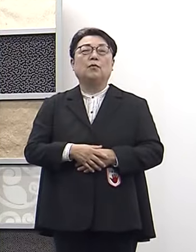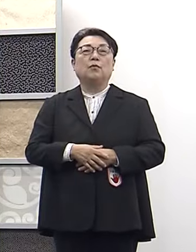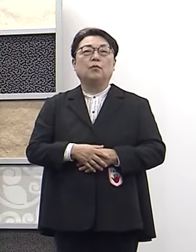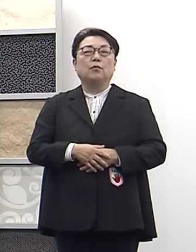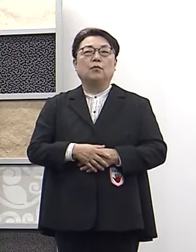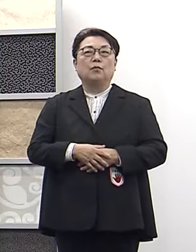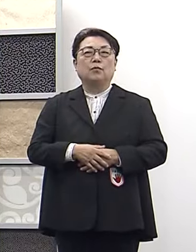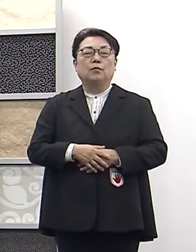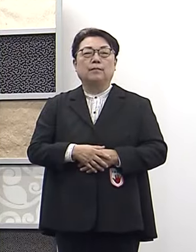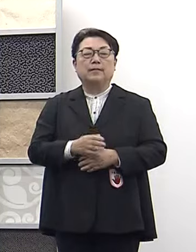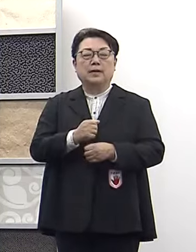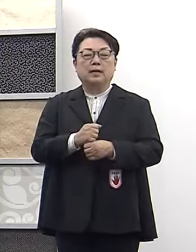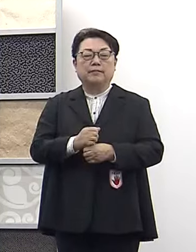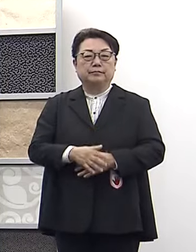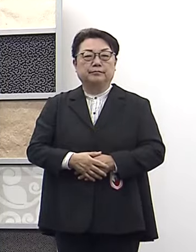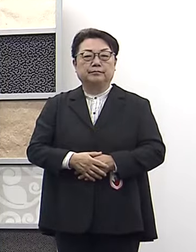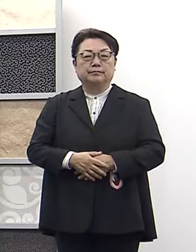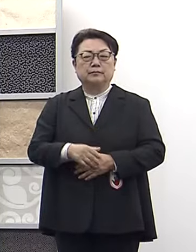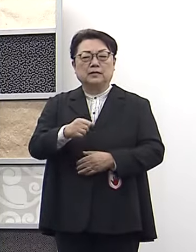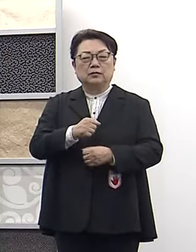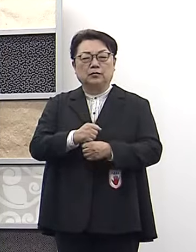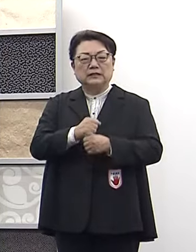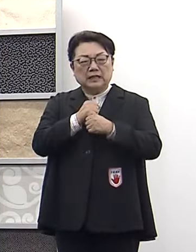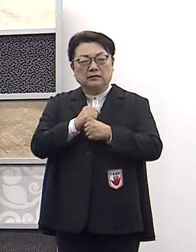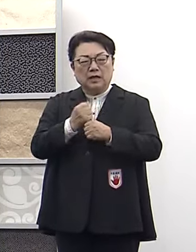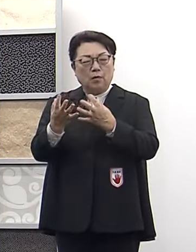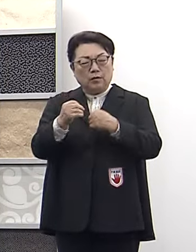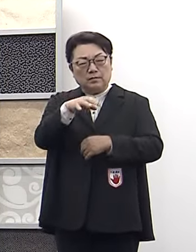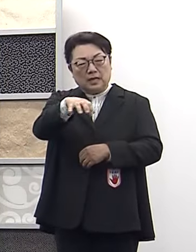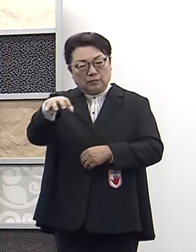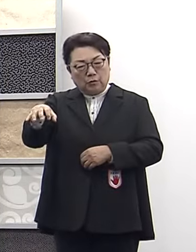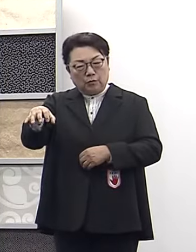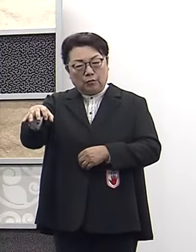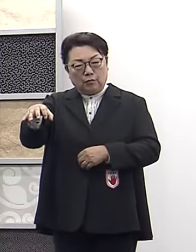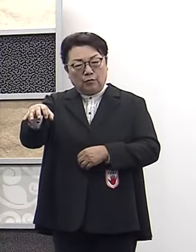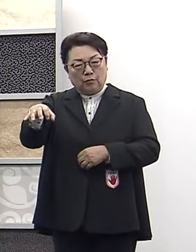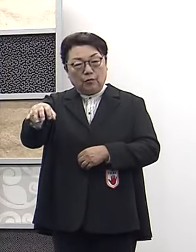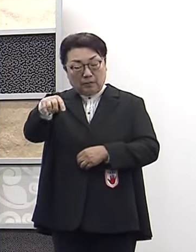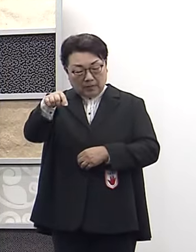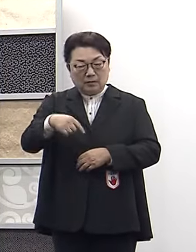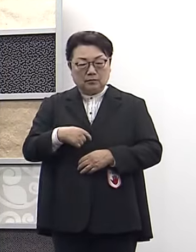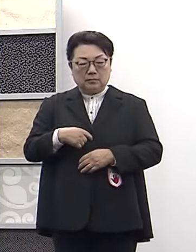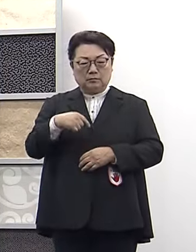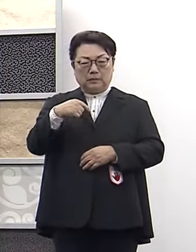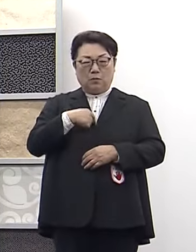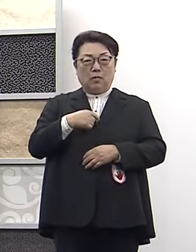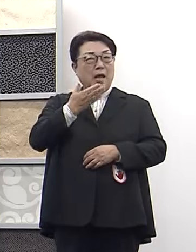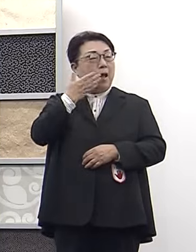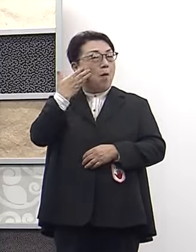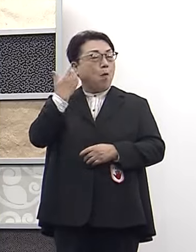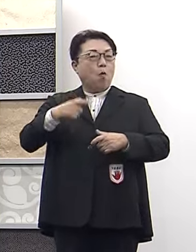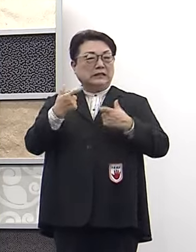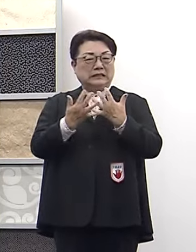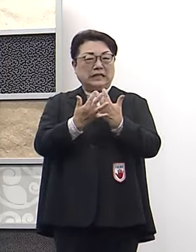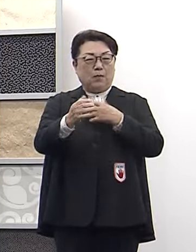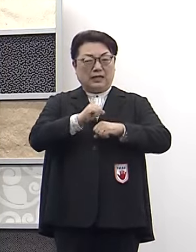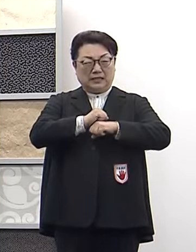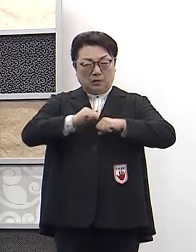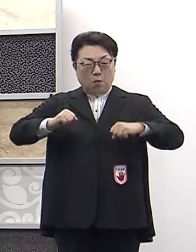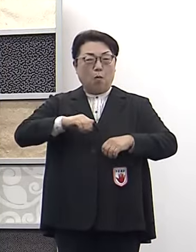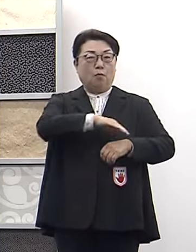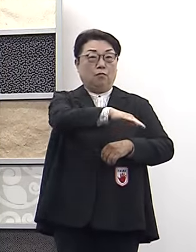およ そ、 その自殺が あり得るというような場所と違ってですね、非常に広域であって、なおか